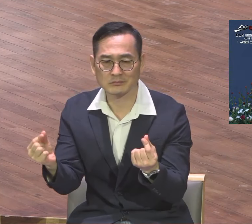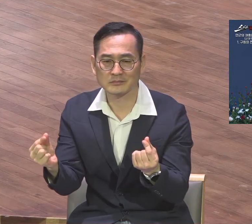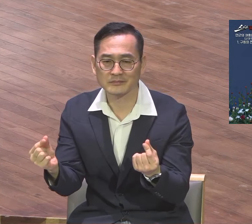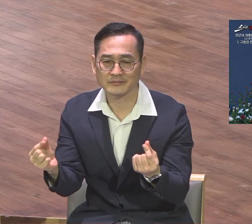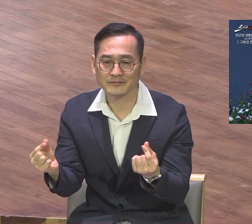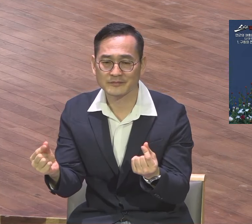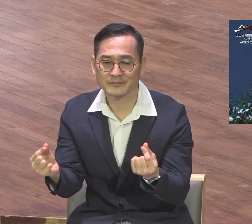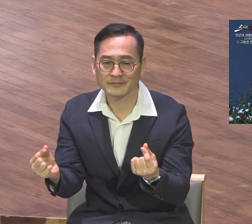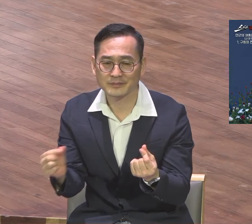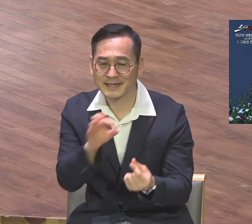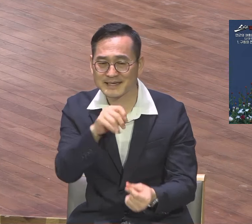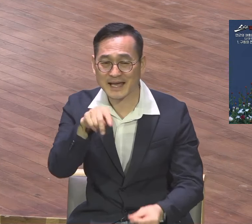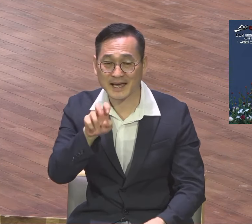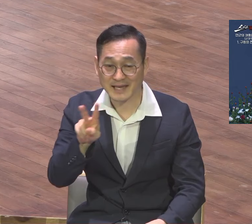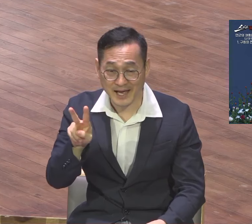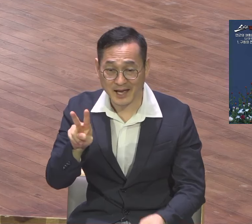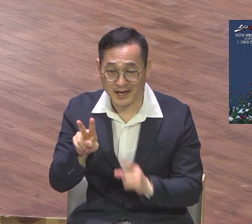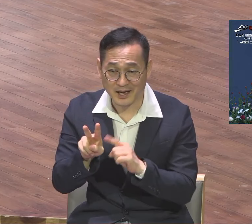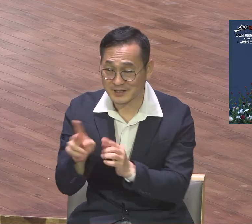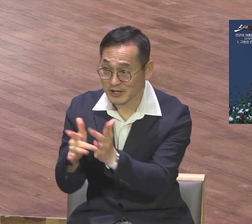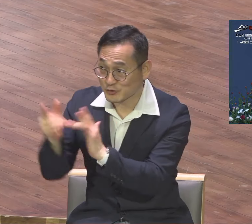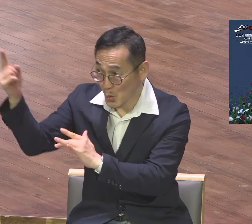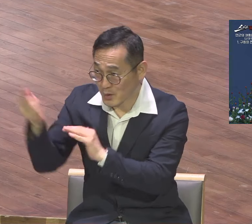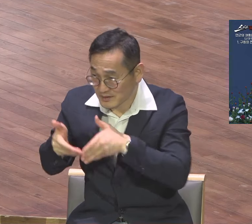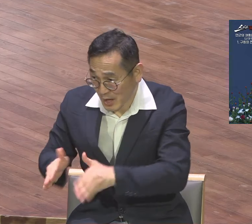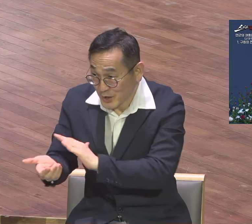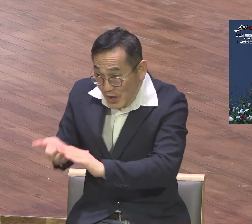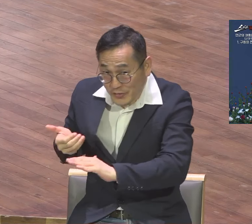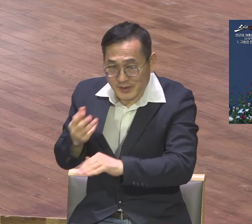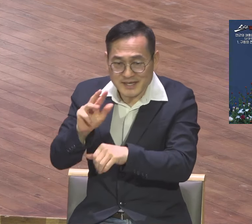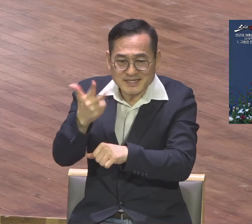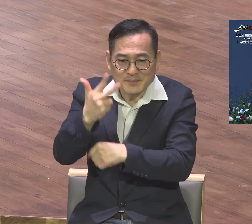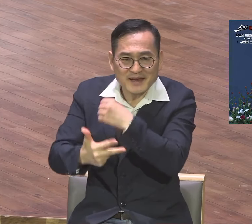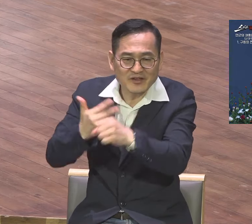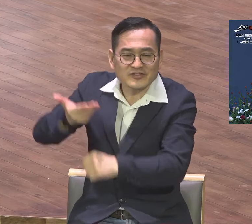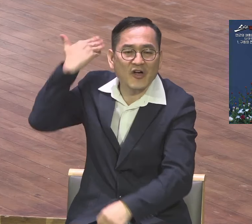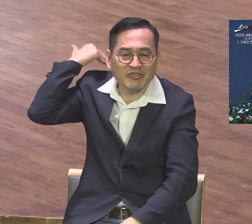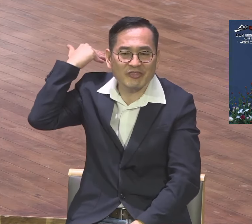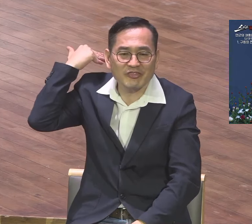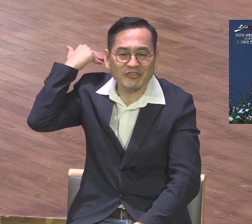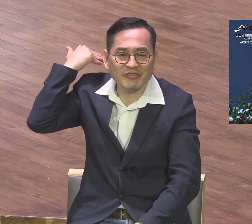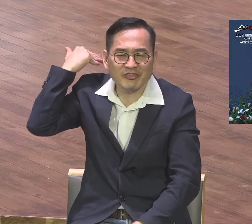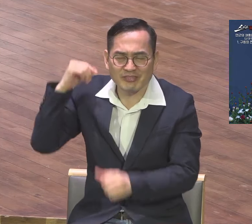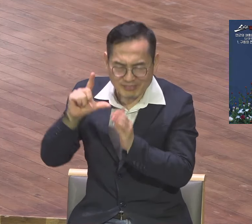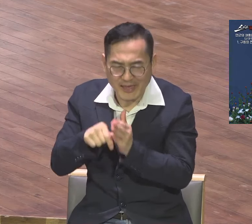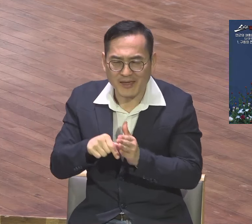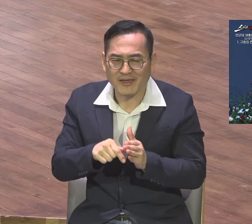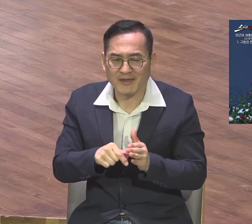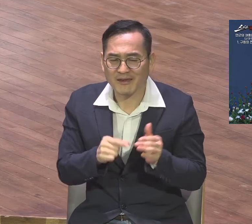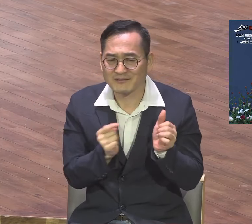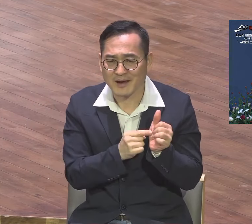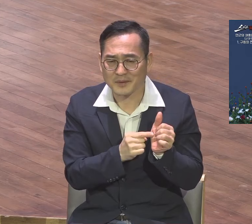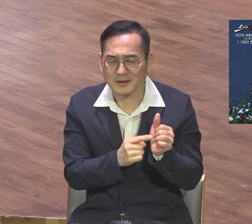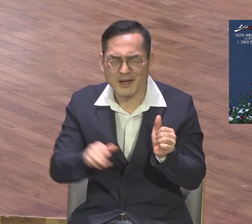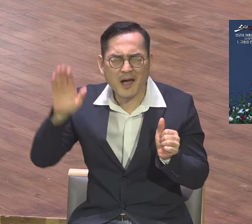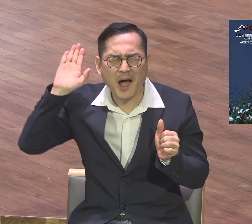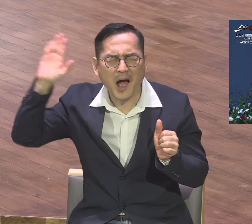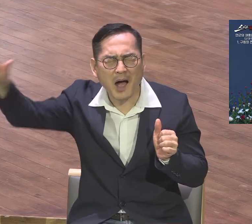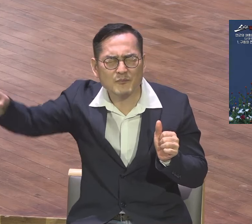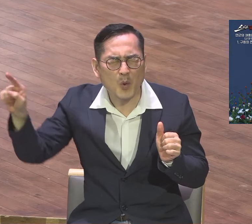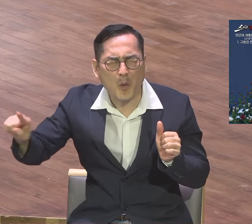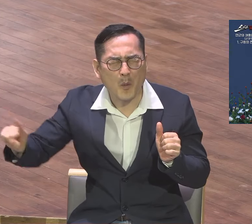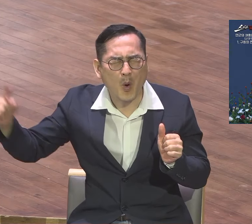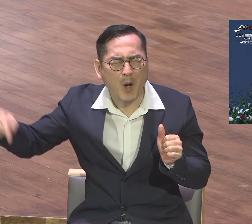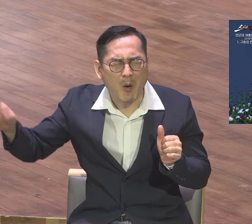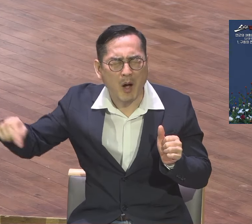이사야가요, 예수님 오시 700년 전에서 사역하던 인물이에요. 700년 전에 있었던 그 말씀을